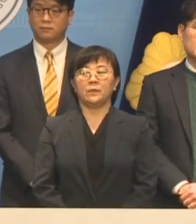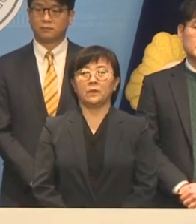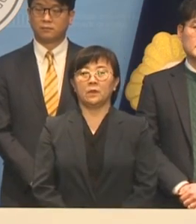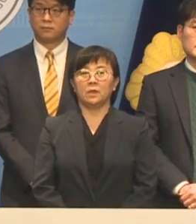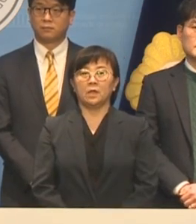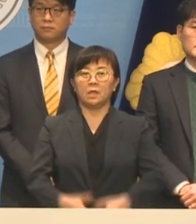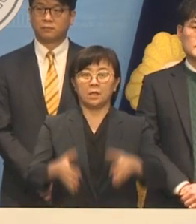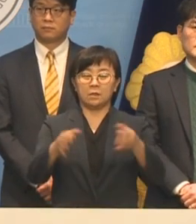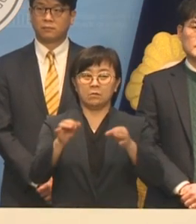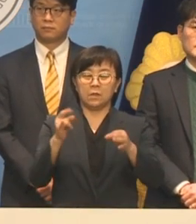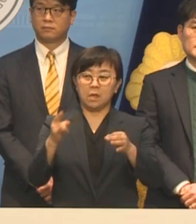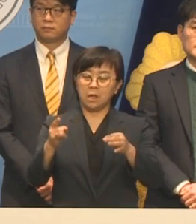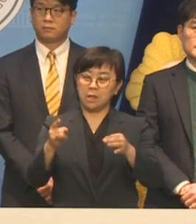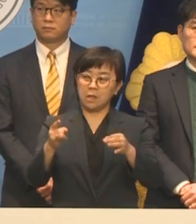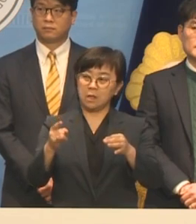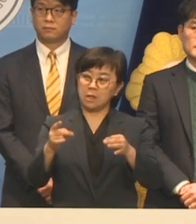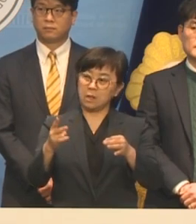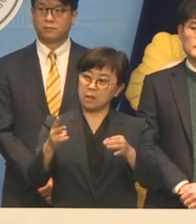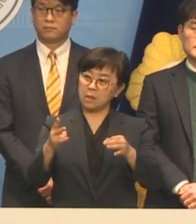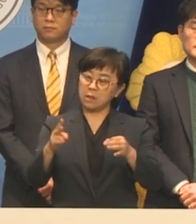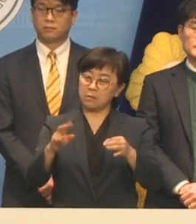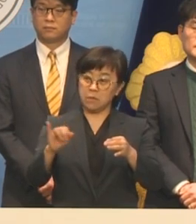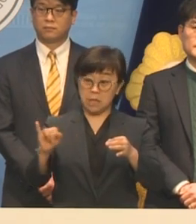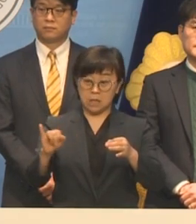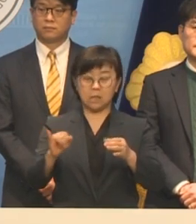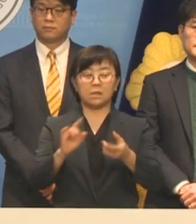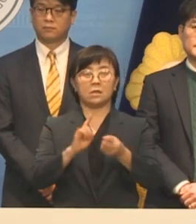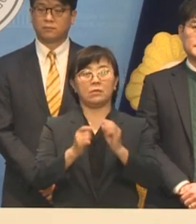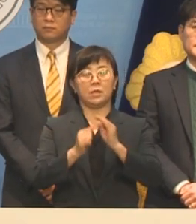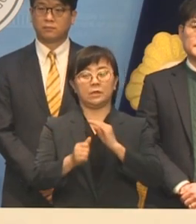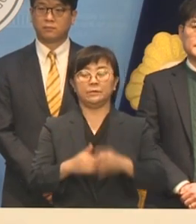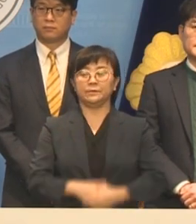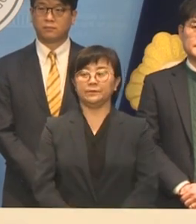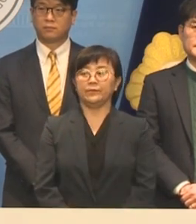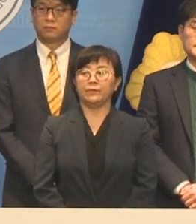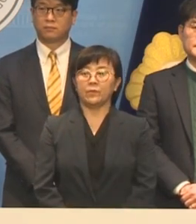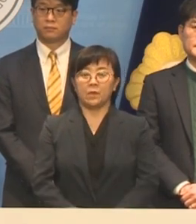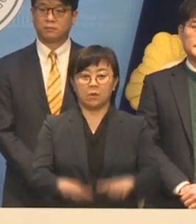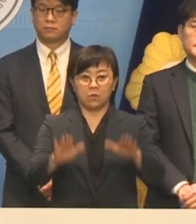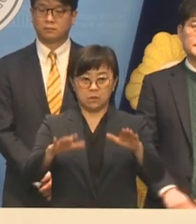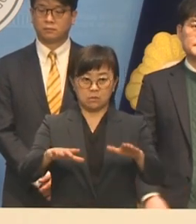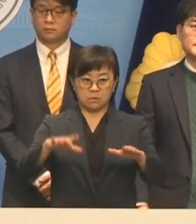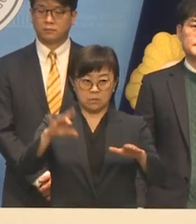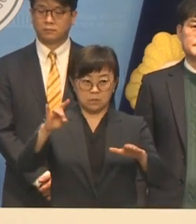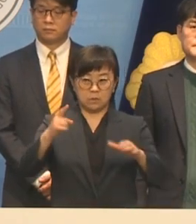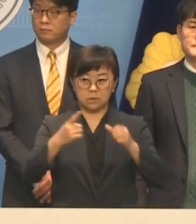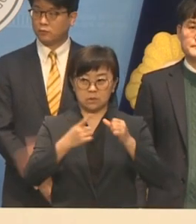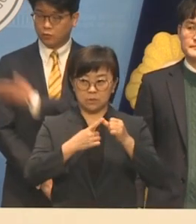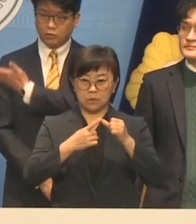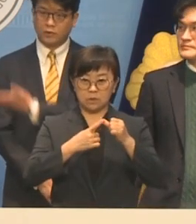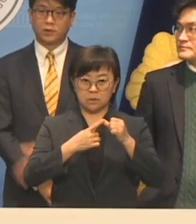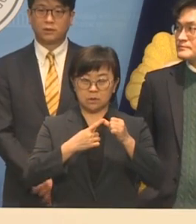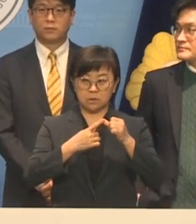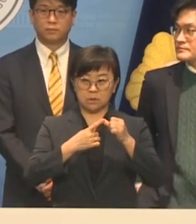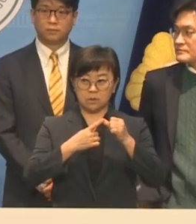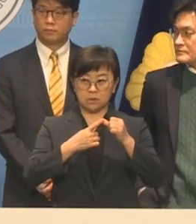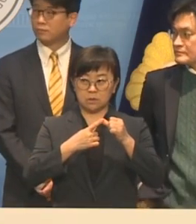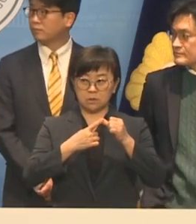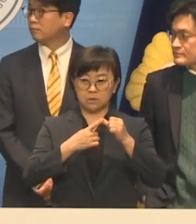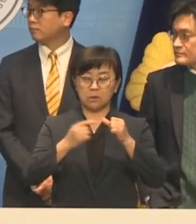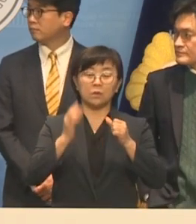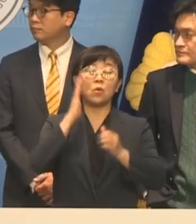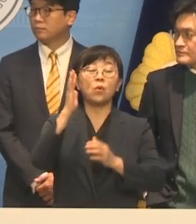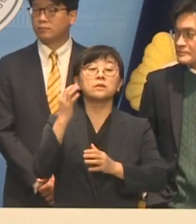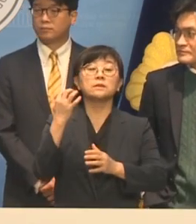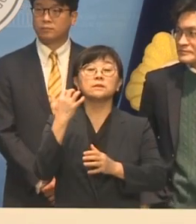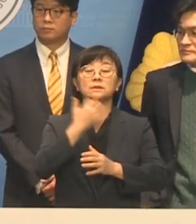녹색당의 김혜미 대변인님 참석하셨습니다. 오늘 먼저 첫 번째로 우리